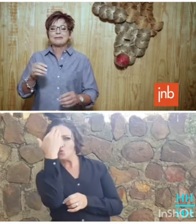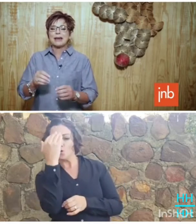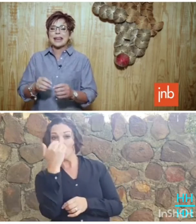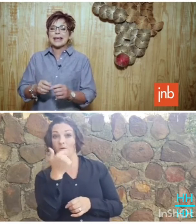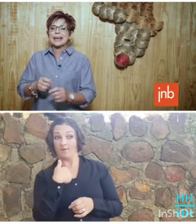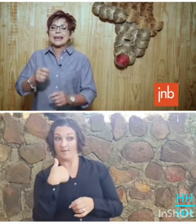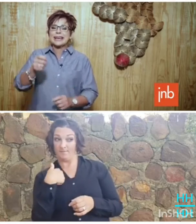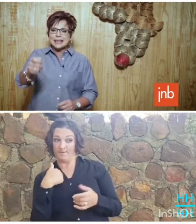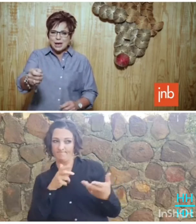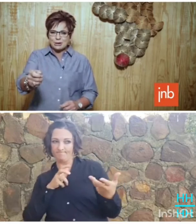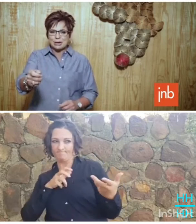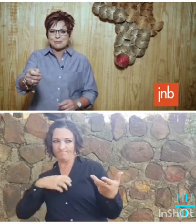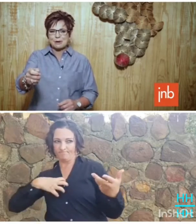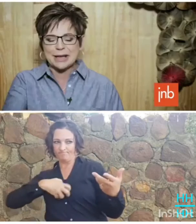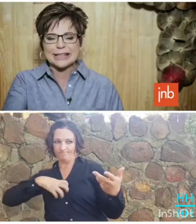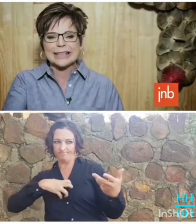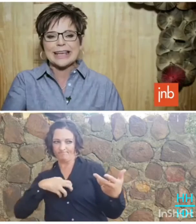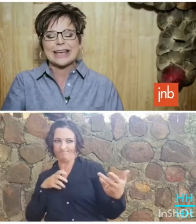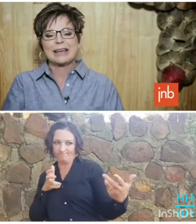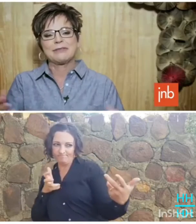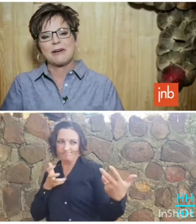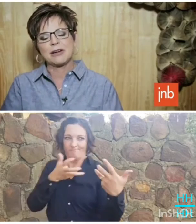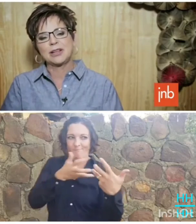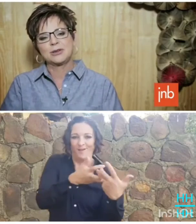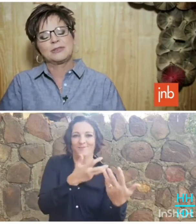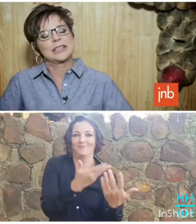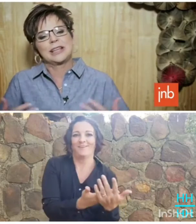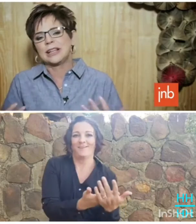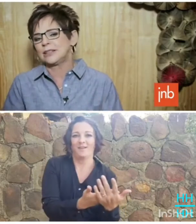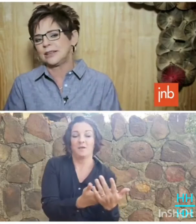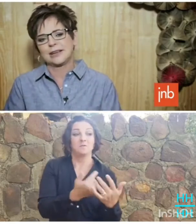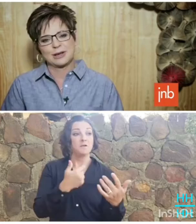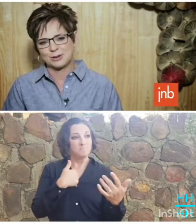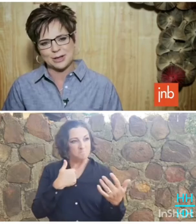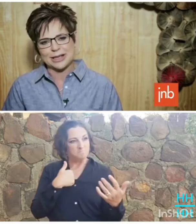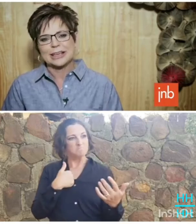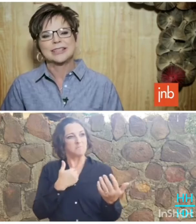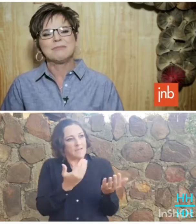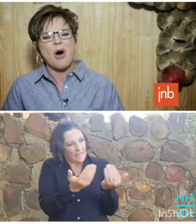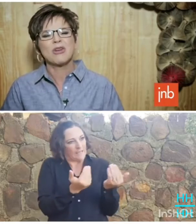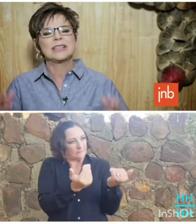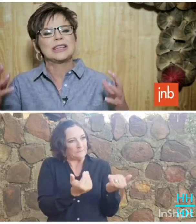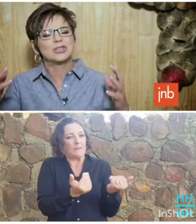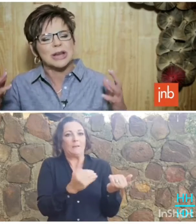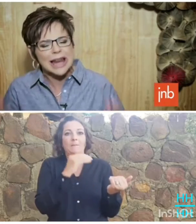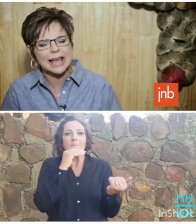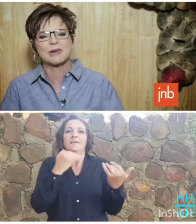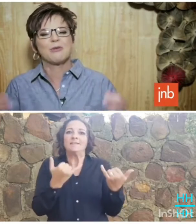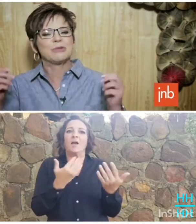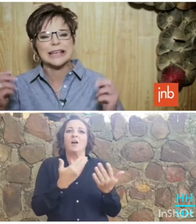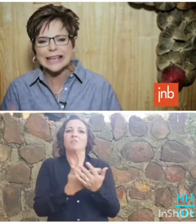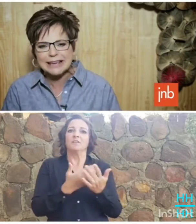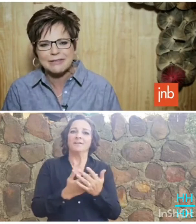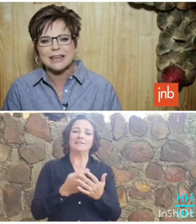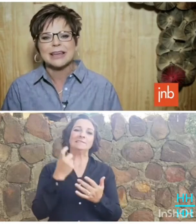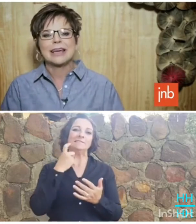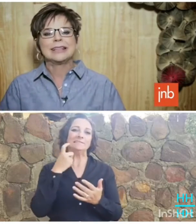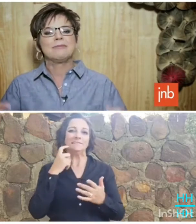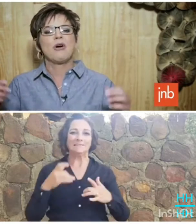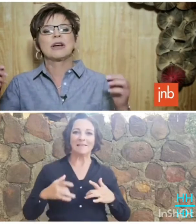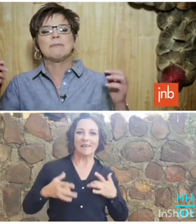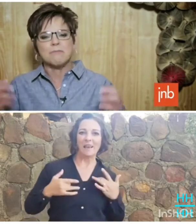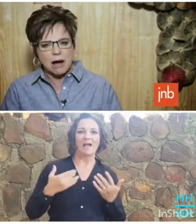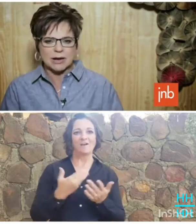dan werk ek in jou temperament in en ek verwag nie goed wat jy nie natuurlijk kan doen. Dit maak dit net so lekker om te lewe